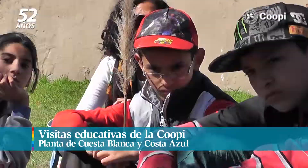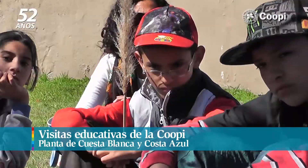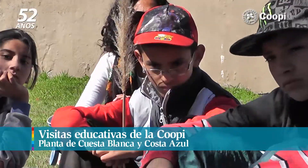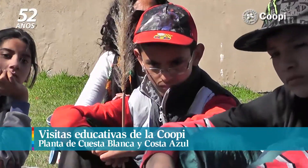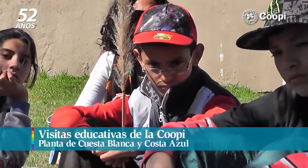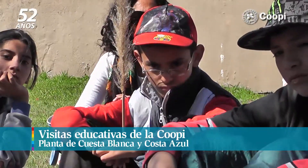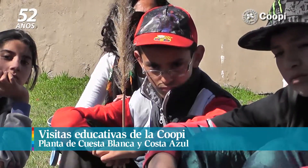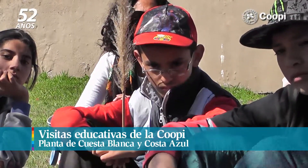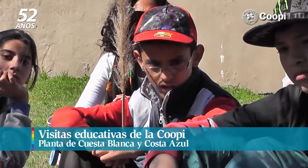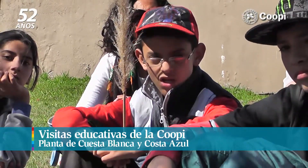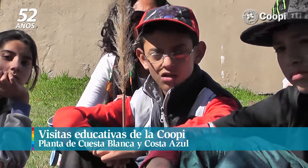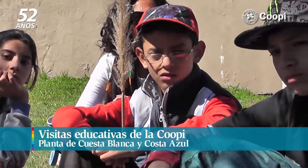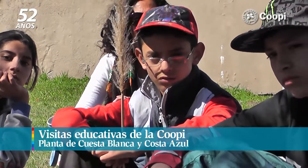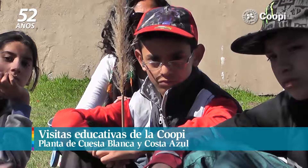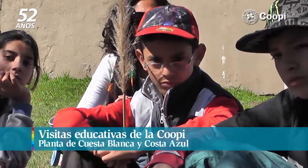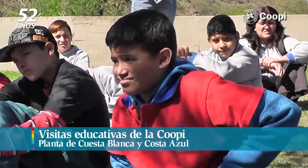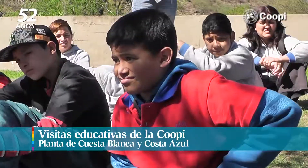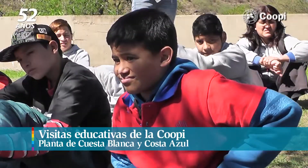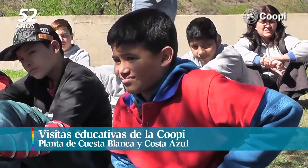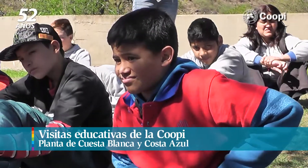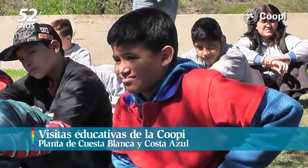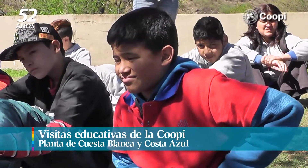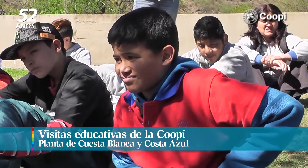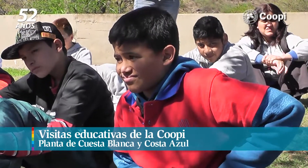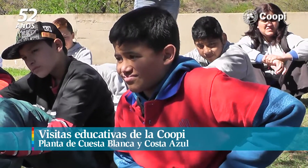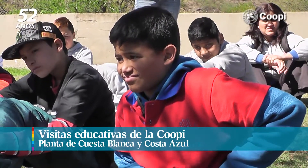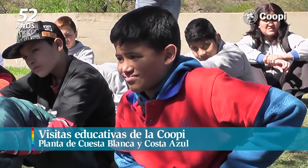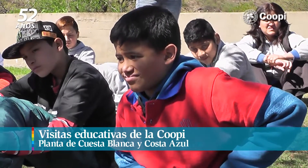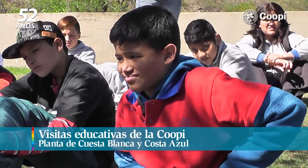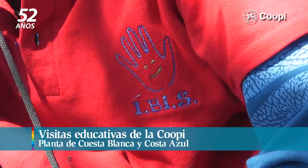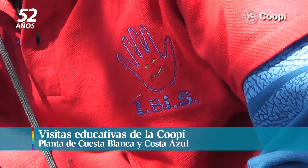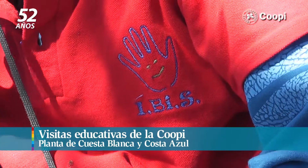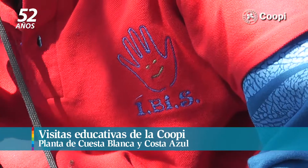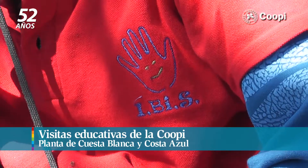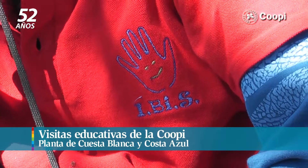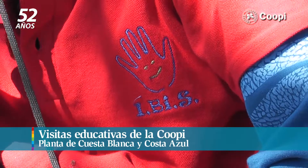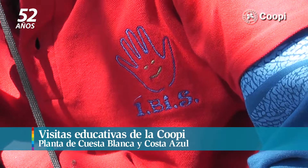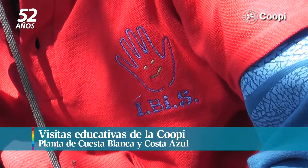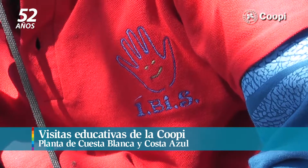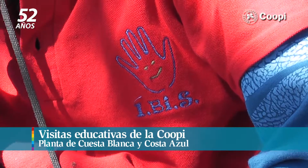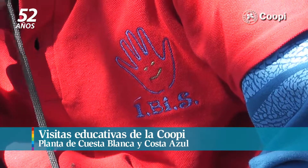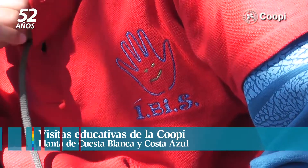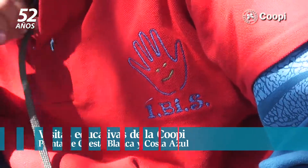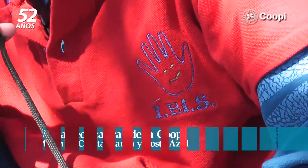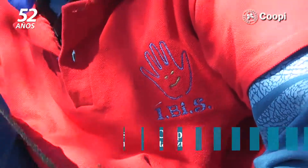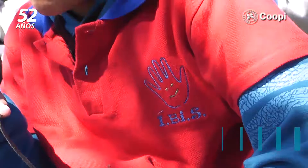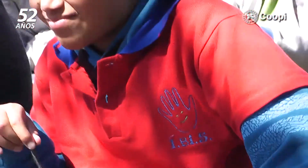nos pasa? Ocurre. Gran parte de nuestra montaña está dañada. ¿Por qué? Porque